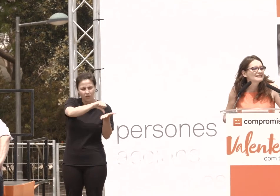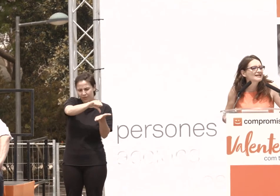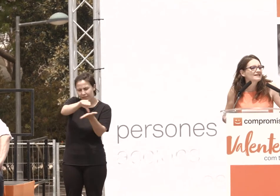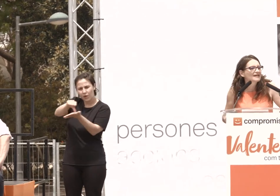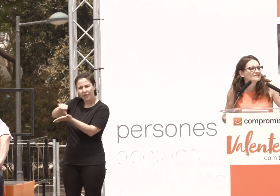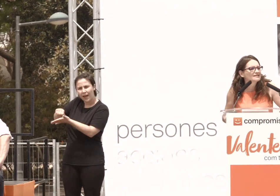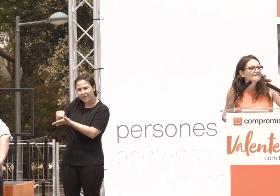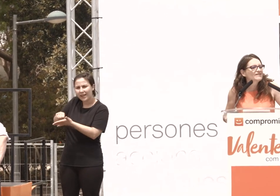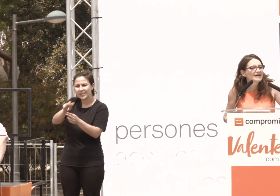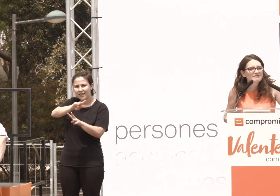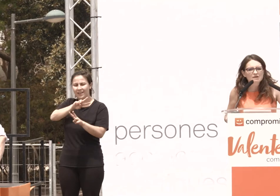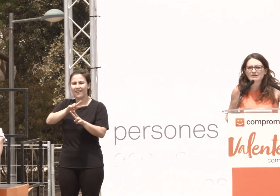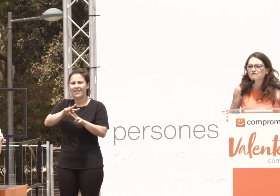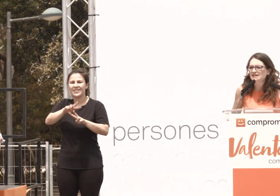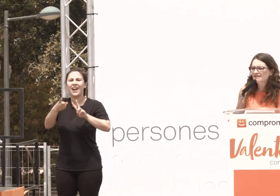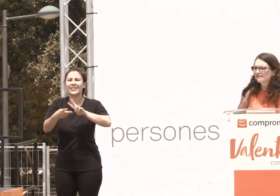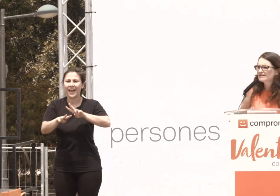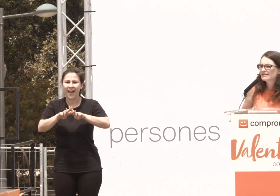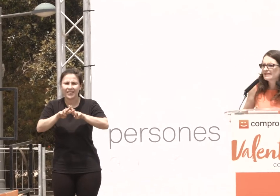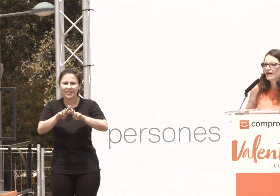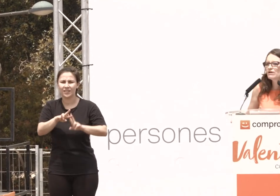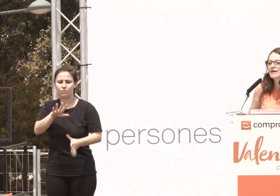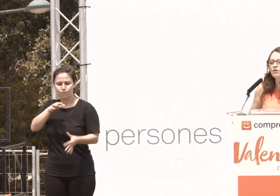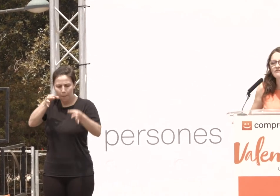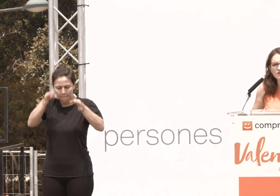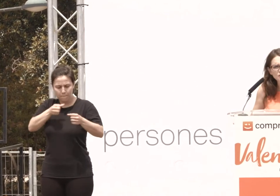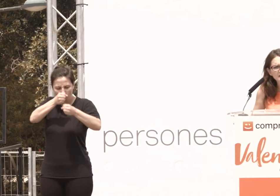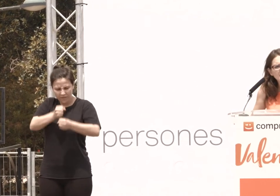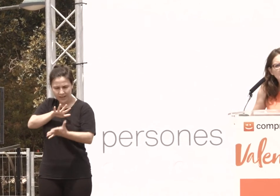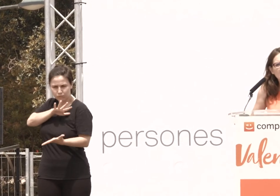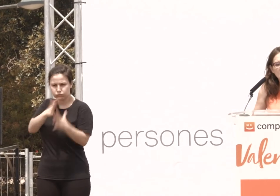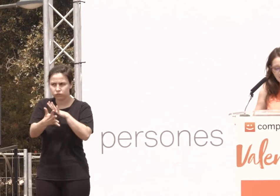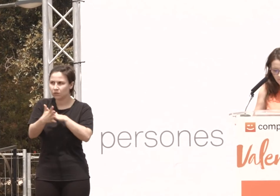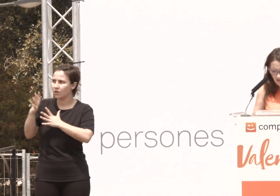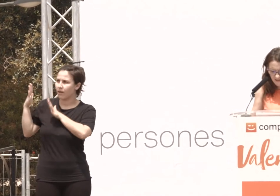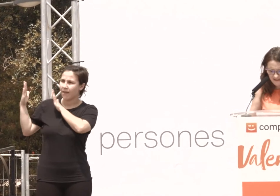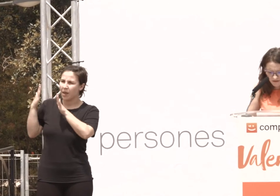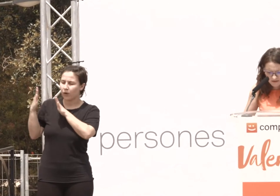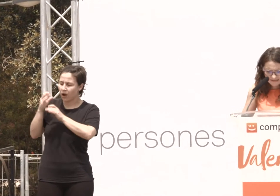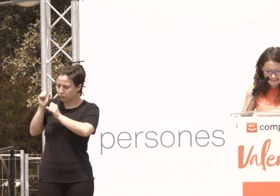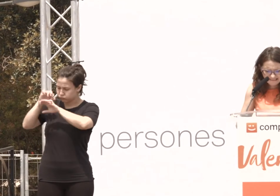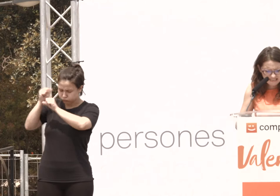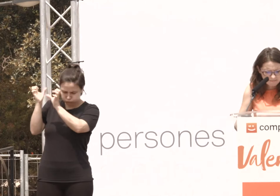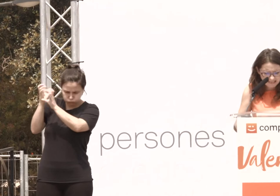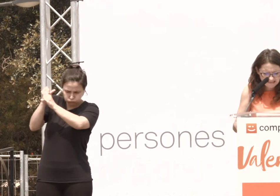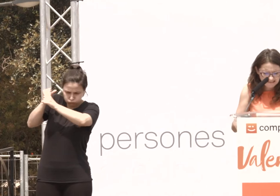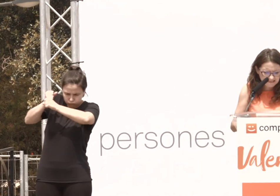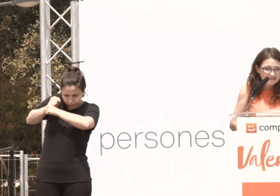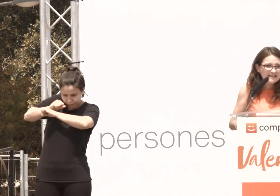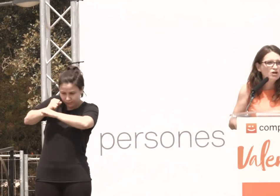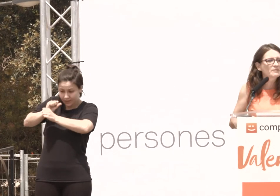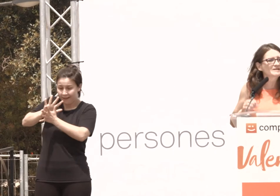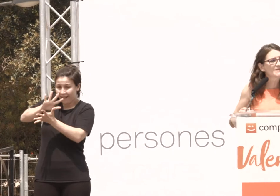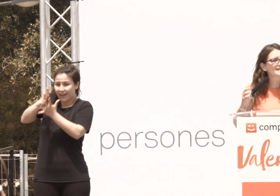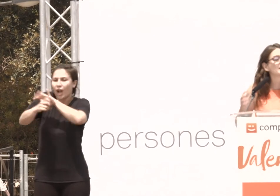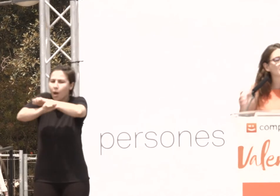com la Generalitat va canviar per fi d'una època fosca a una època de claror i transparent.